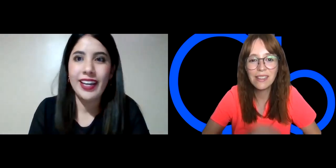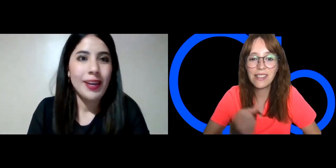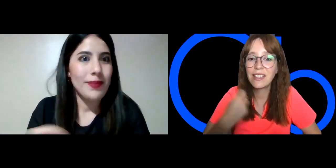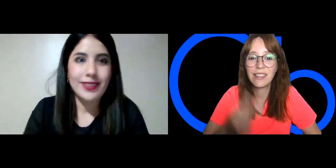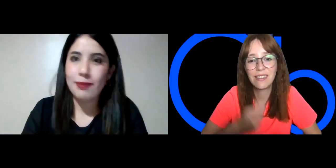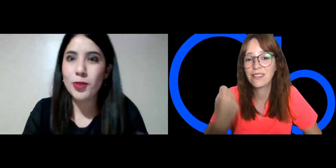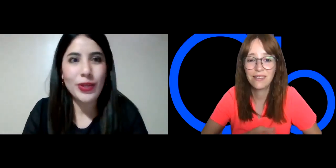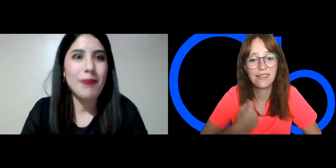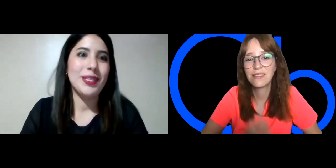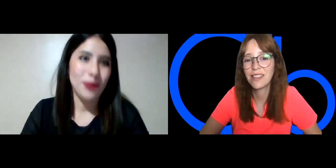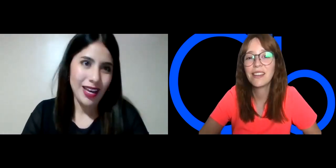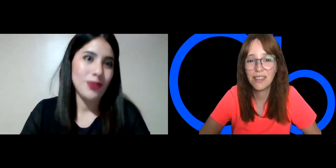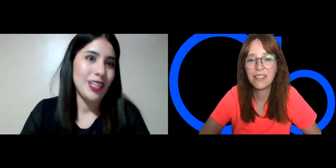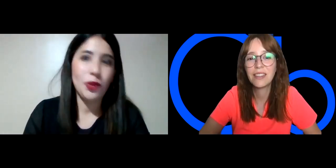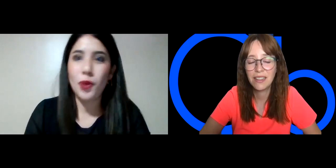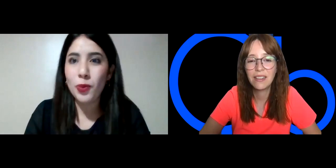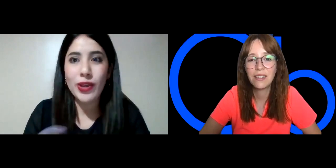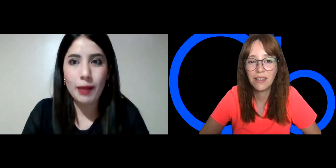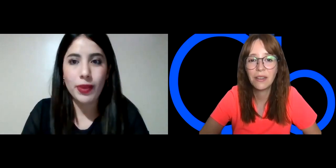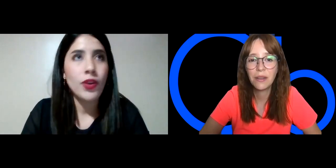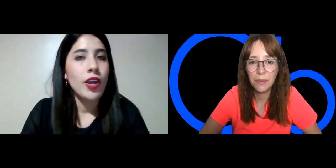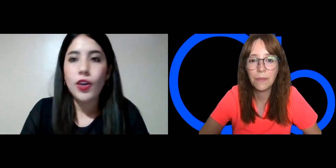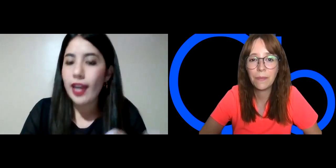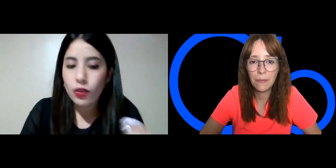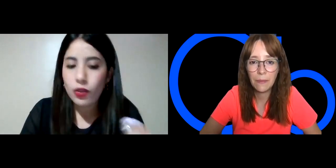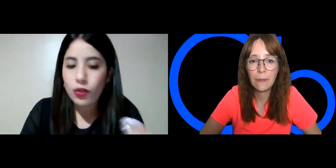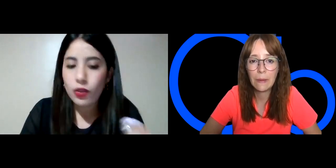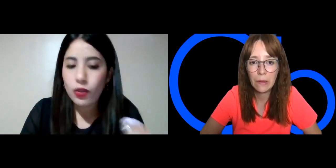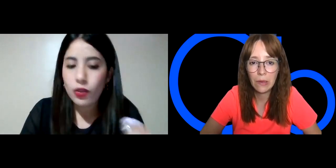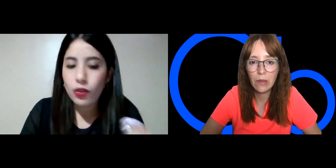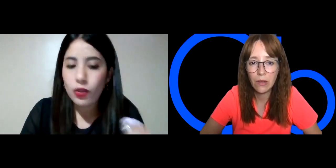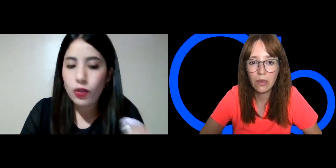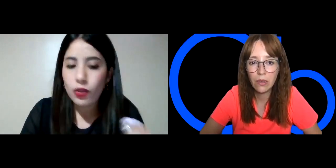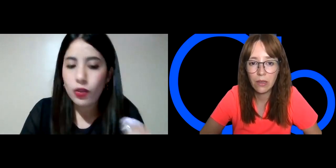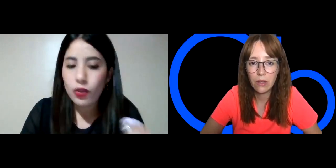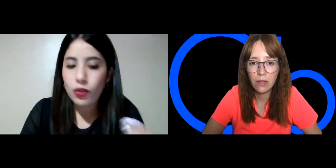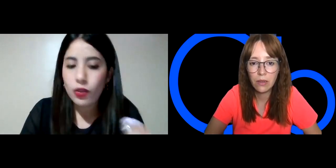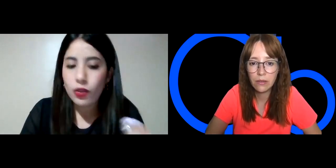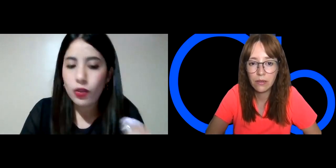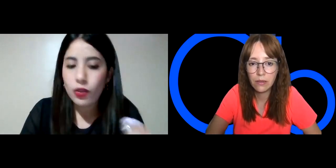siempre Sí, estamos muy apresurados, de todo muy rápido. La